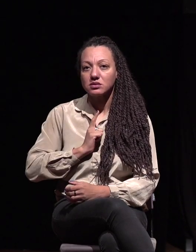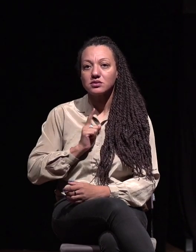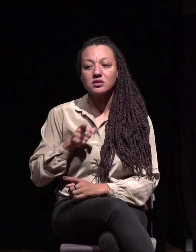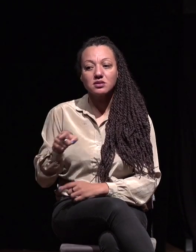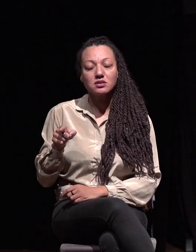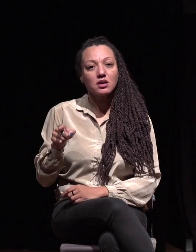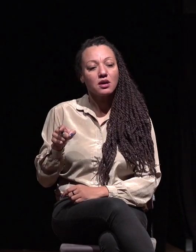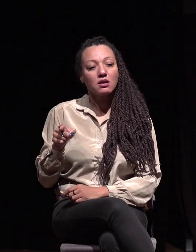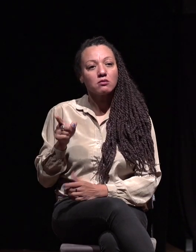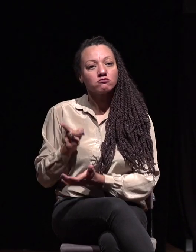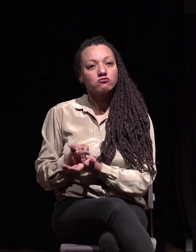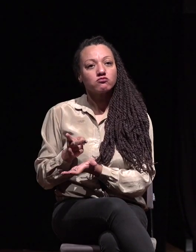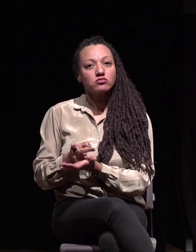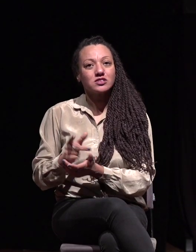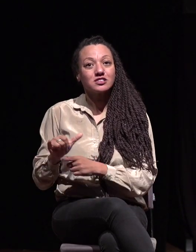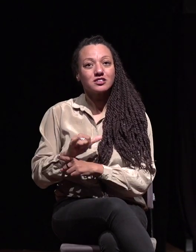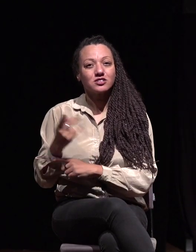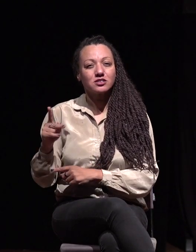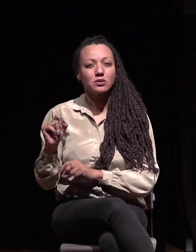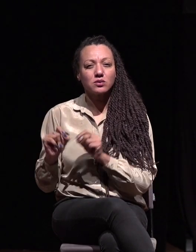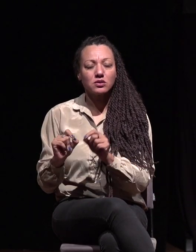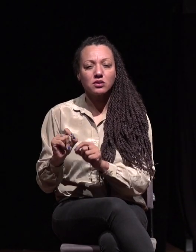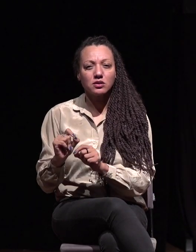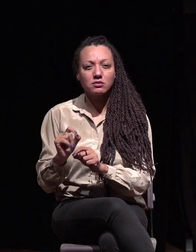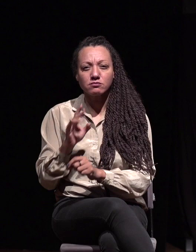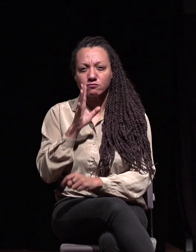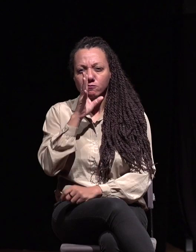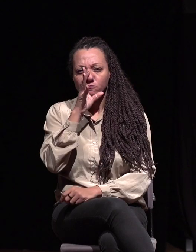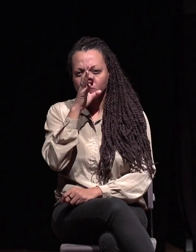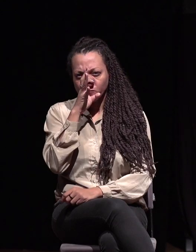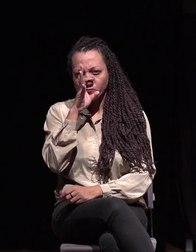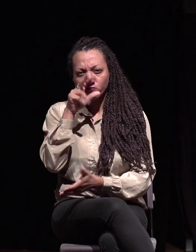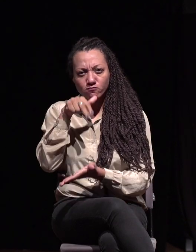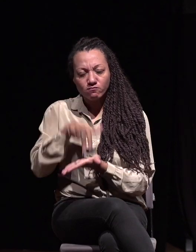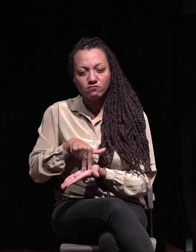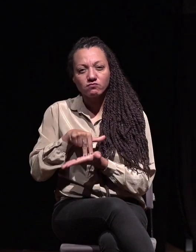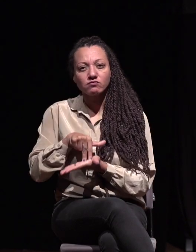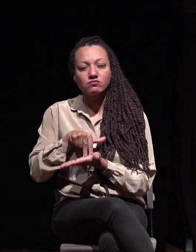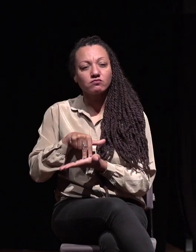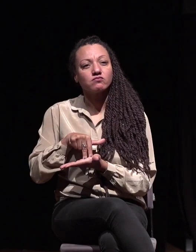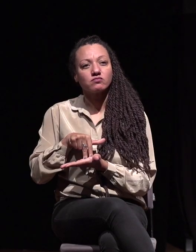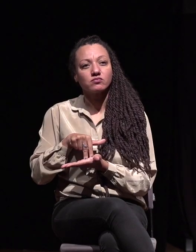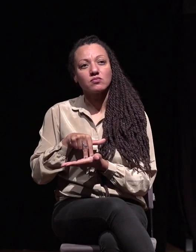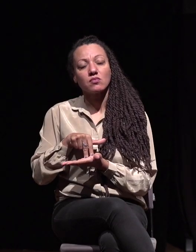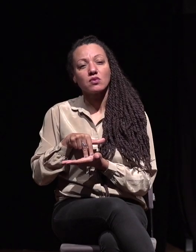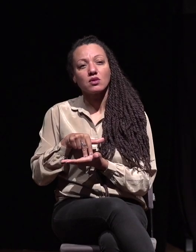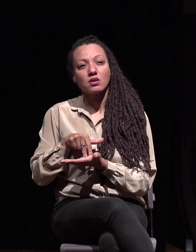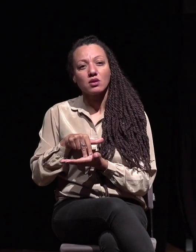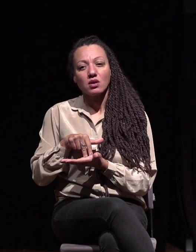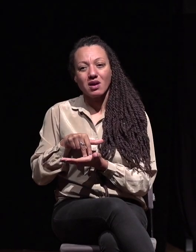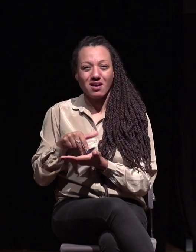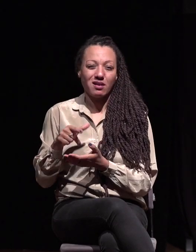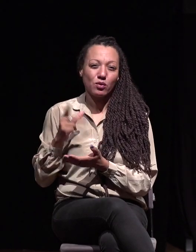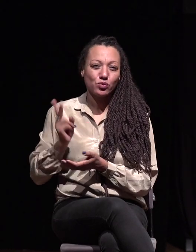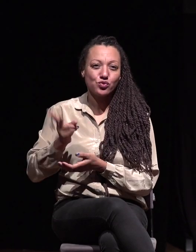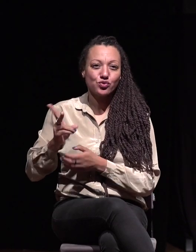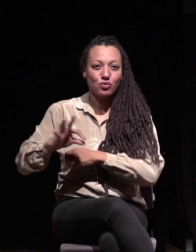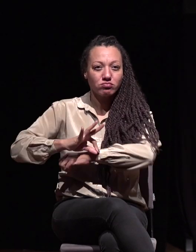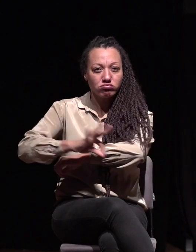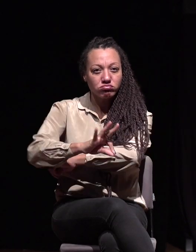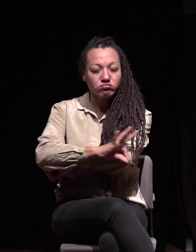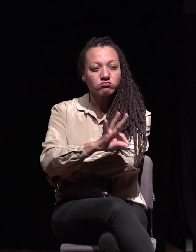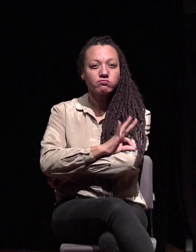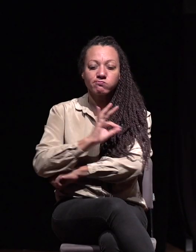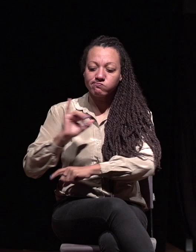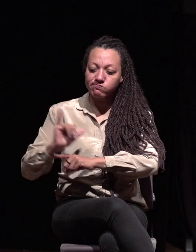intelectual. Permanecer com a chama de que é a experiência do desenho, no caso dela, que pode nos levar a vencer os